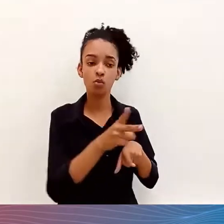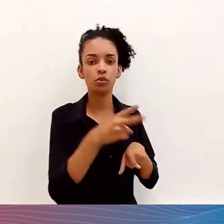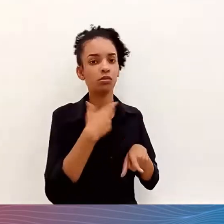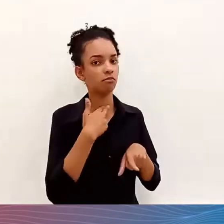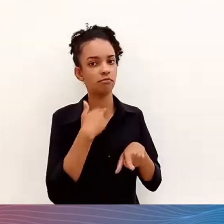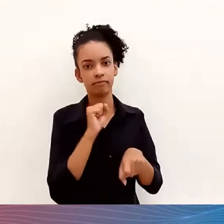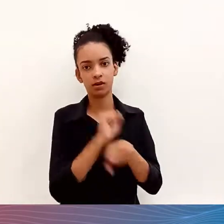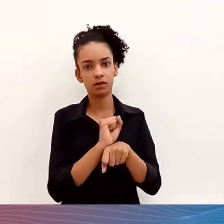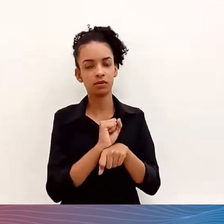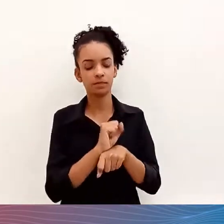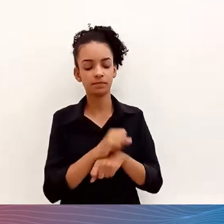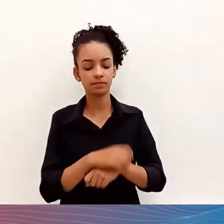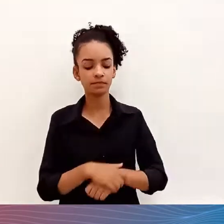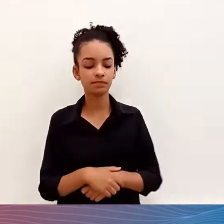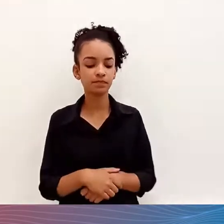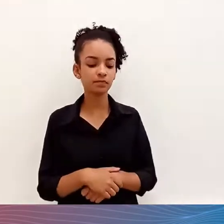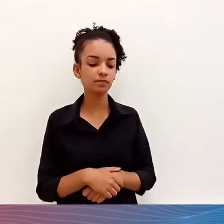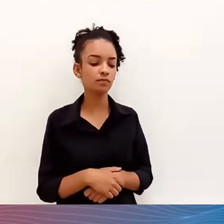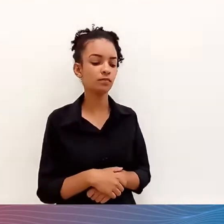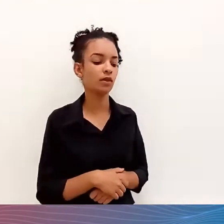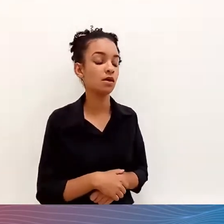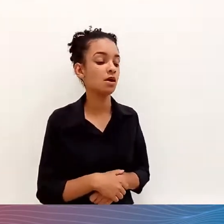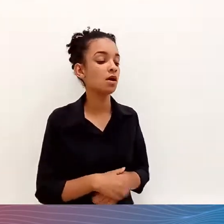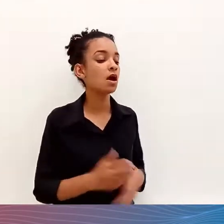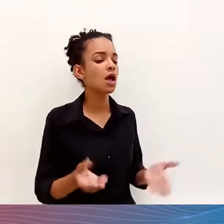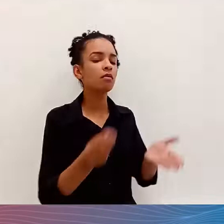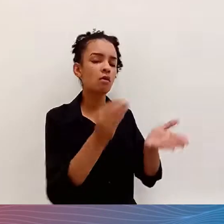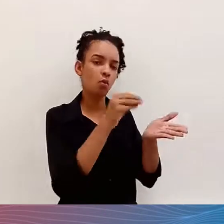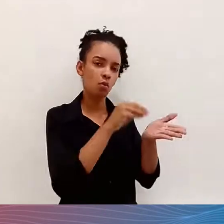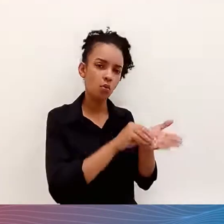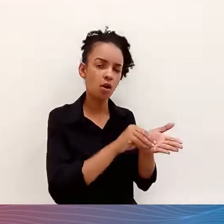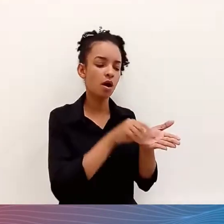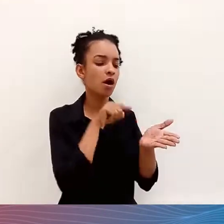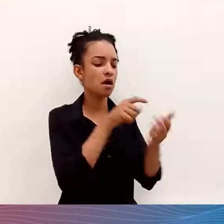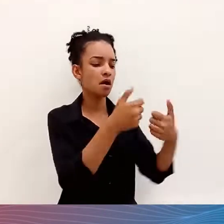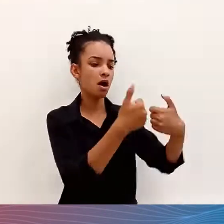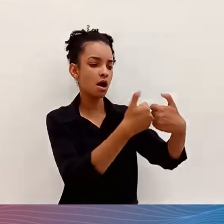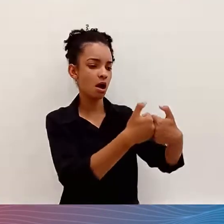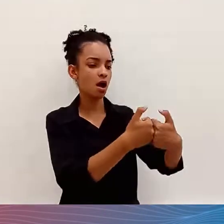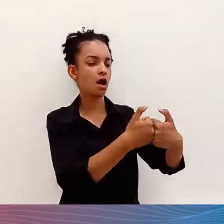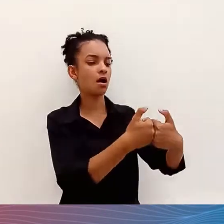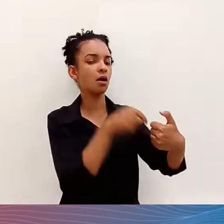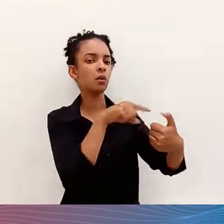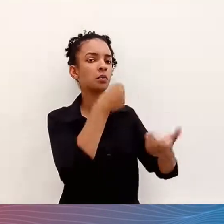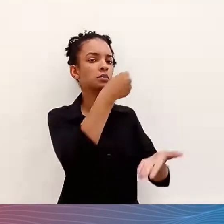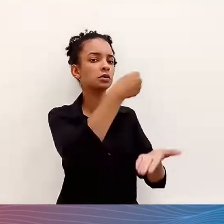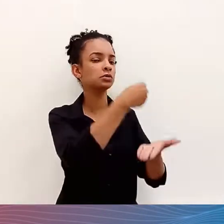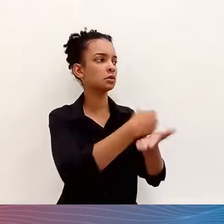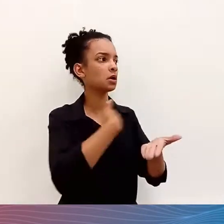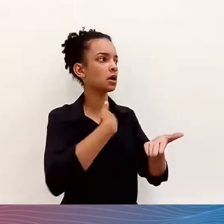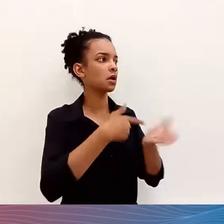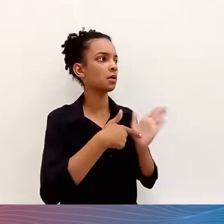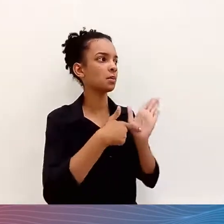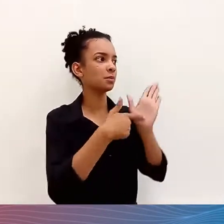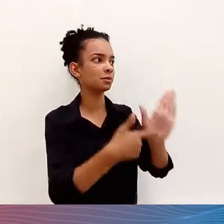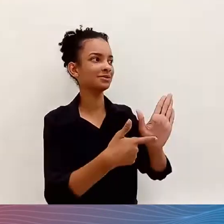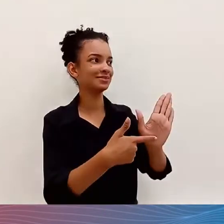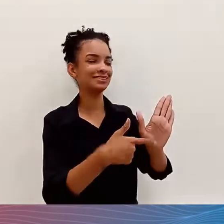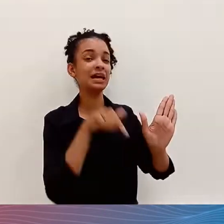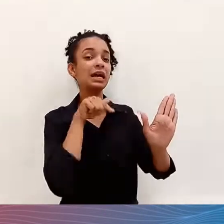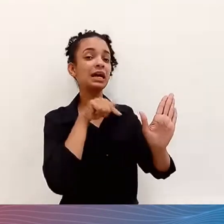na arca o testemunho que eu te darei. Então, essa arca da aliança